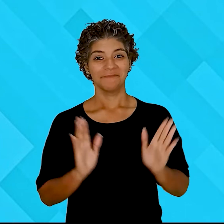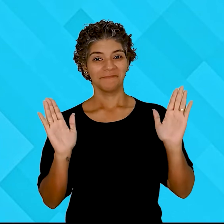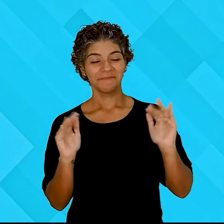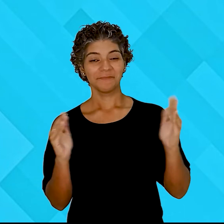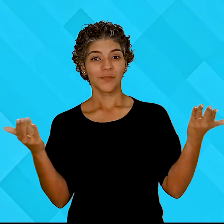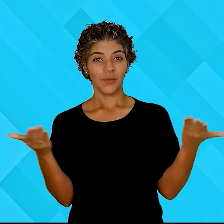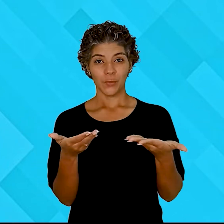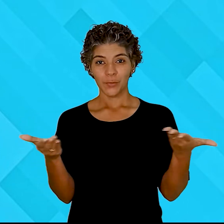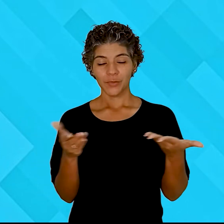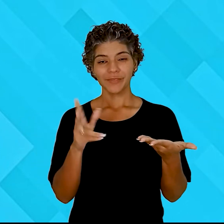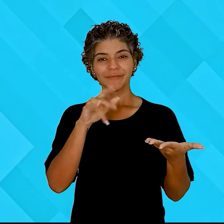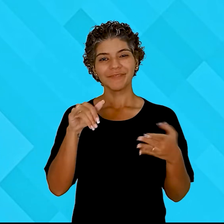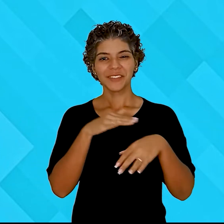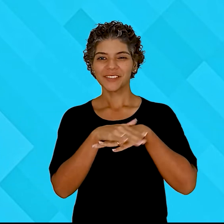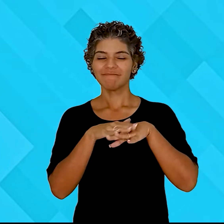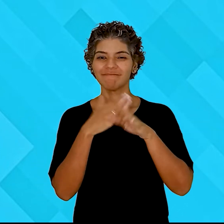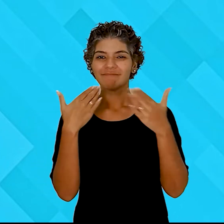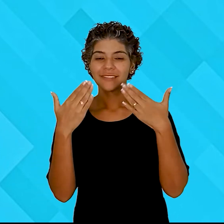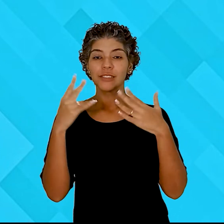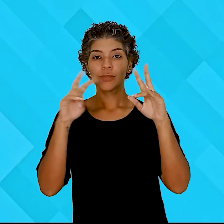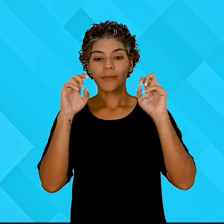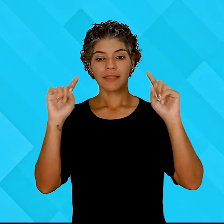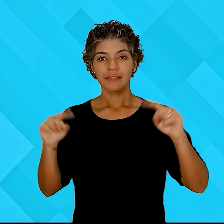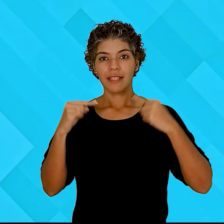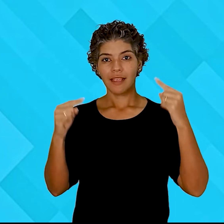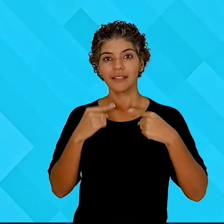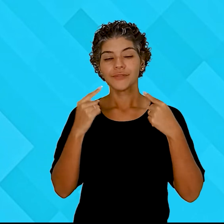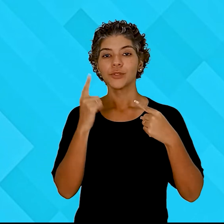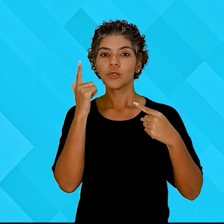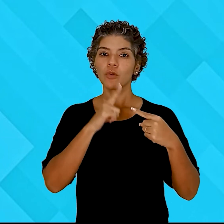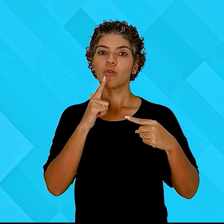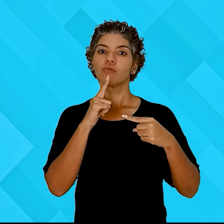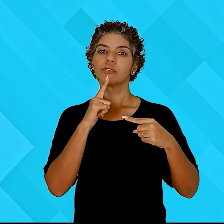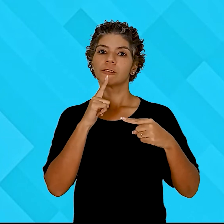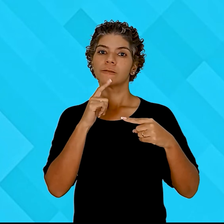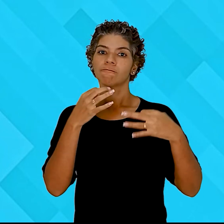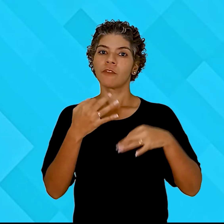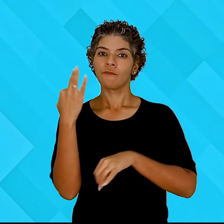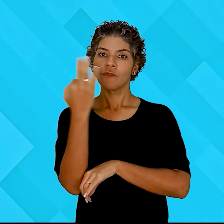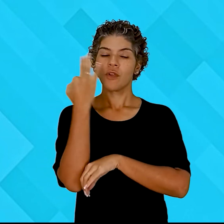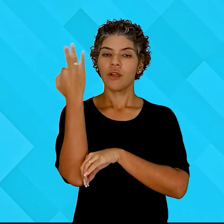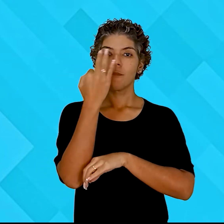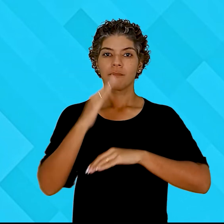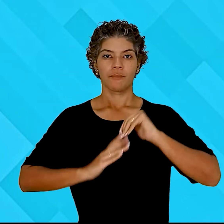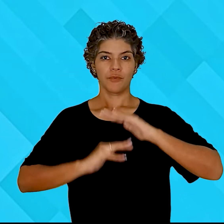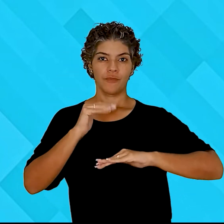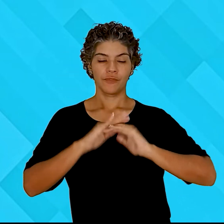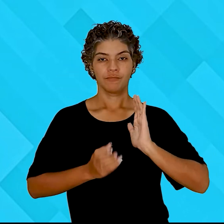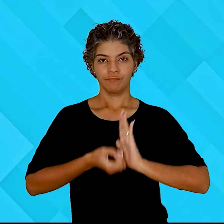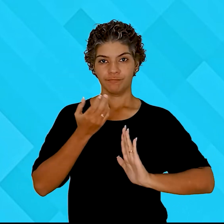No episódio de hoje, faremos uma conversa sobre os desafios para a formalização da profissão do produtor cultural e as principais dificuldades